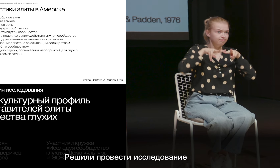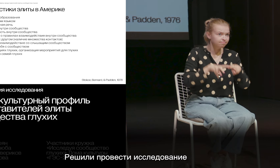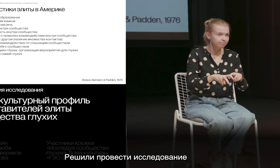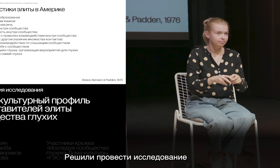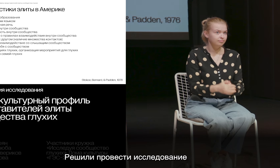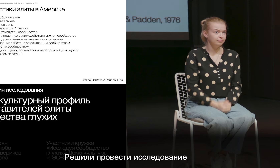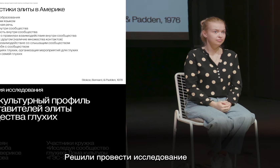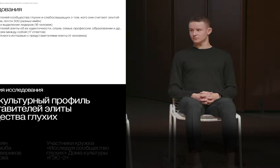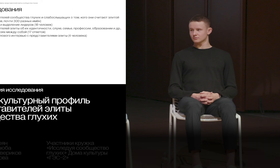же